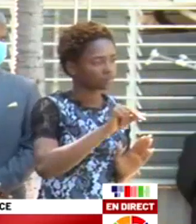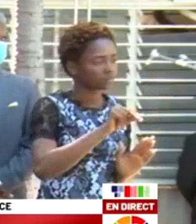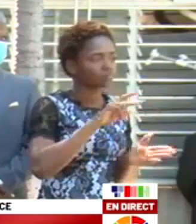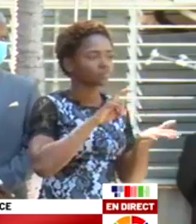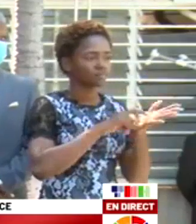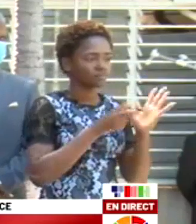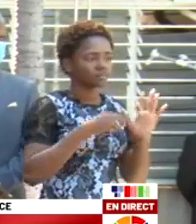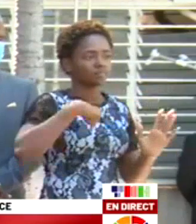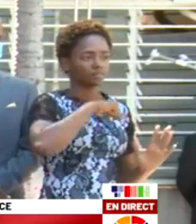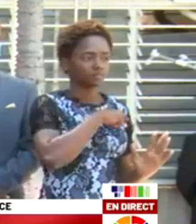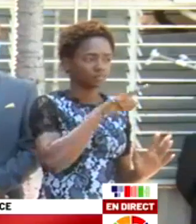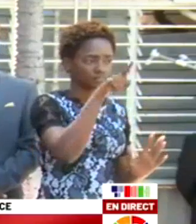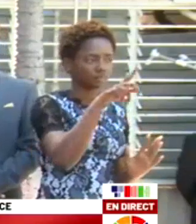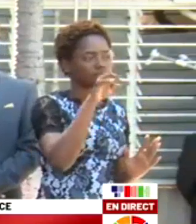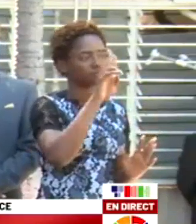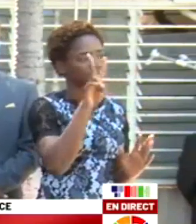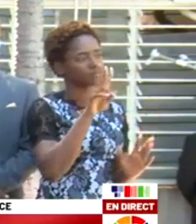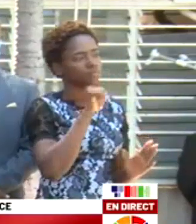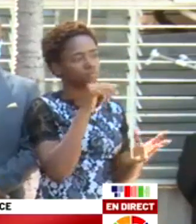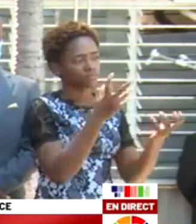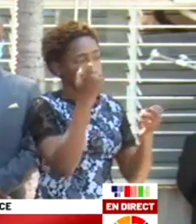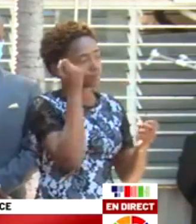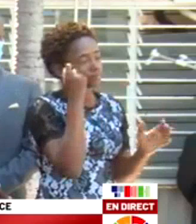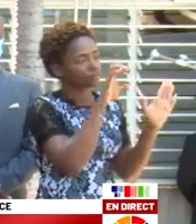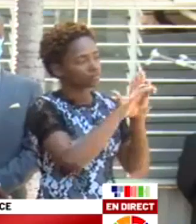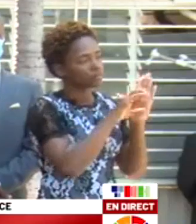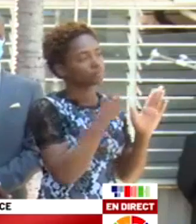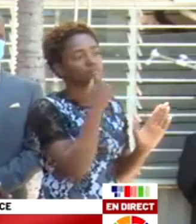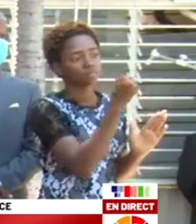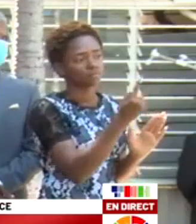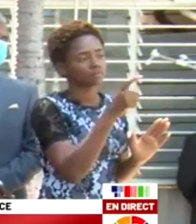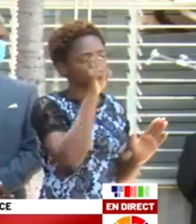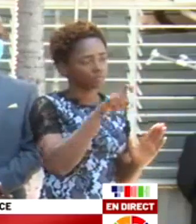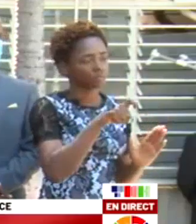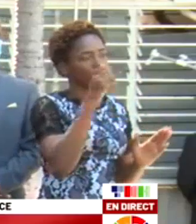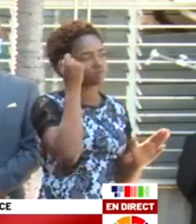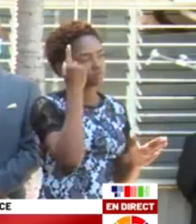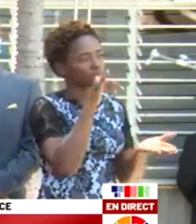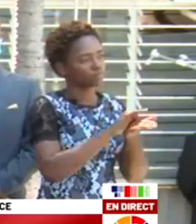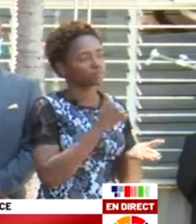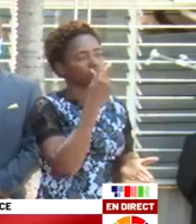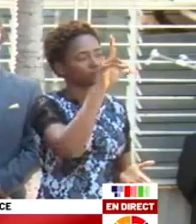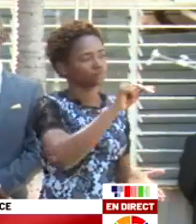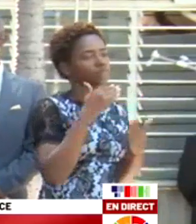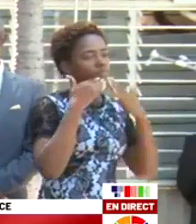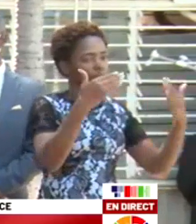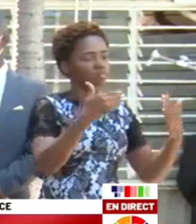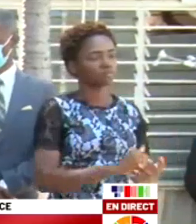dire nous-mêmes qui bandit, si vous ne pouvez pas comprendre que l'État dit non, le ça rôle l'État, c'est faut comprendre qu'il dit non. Merci un